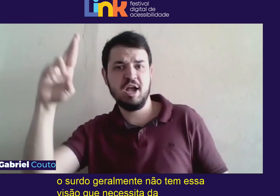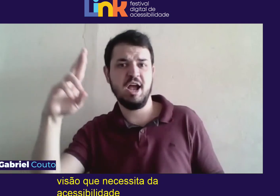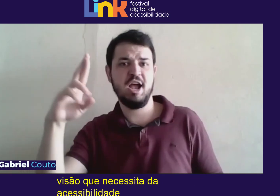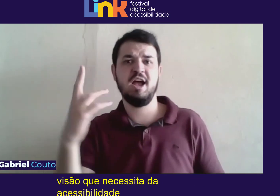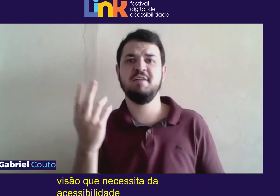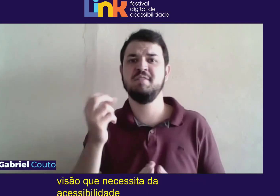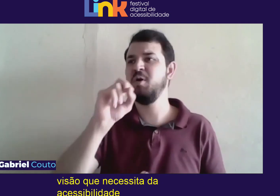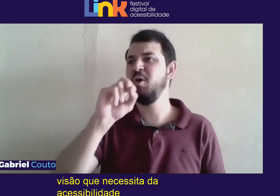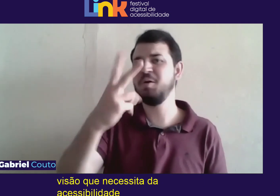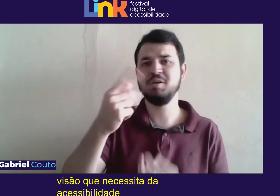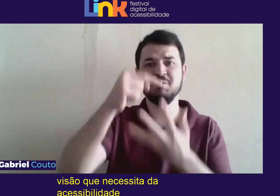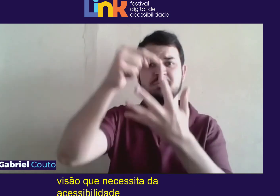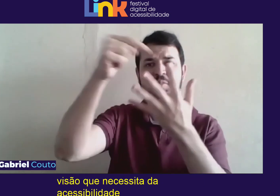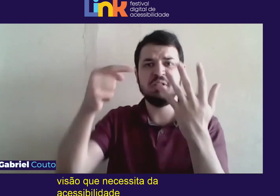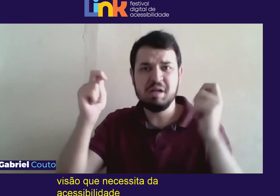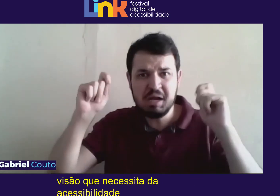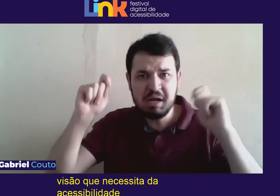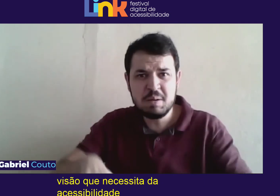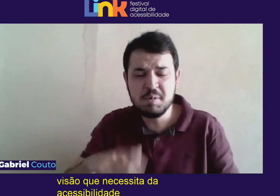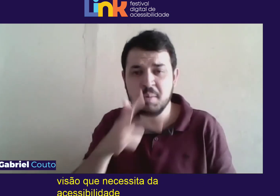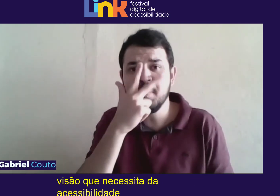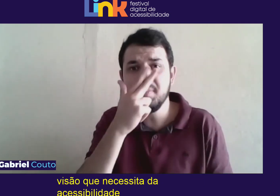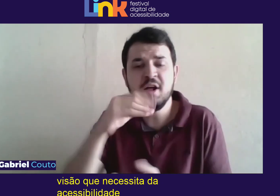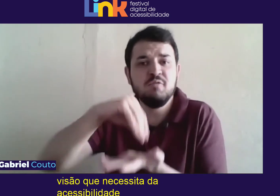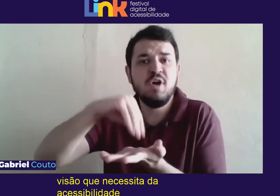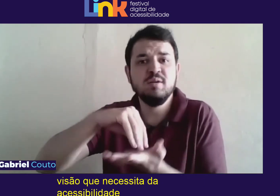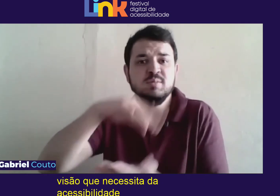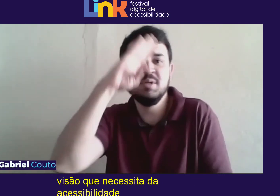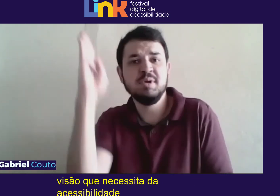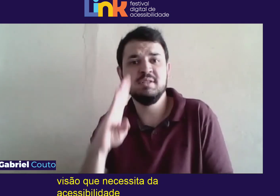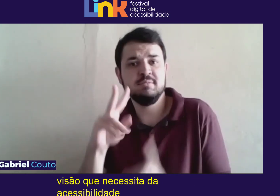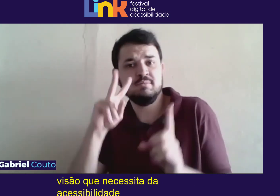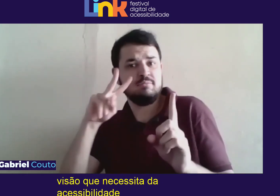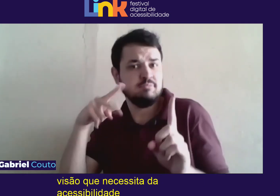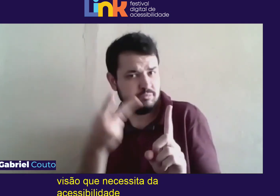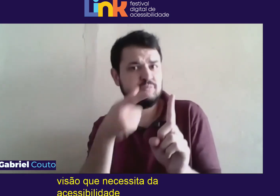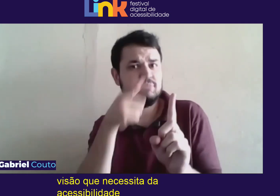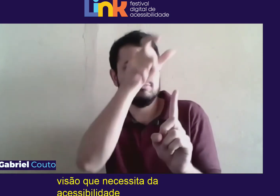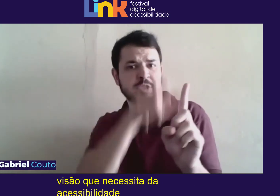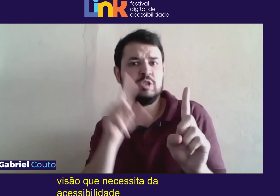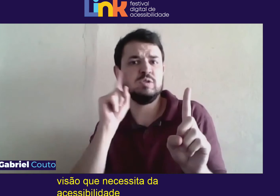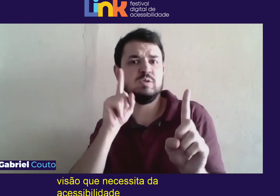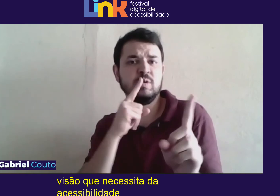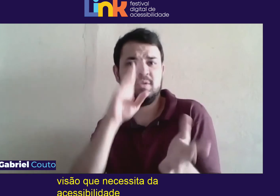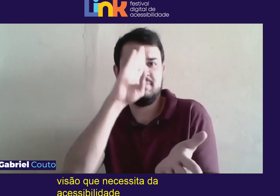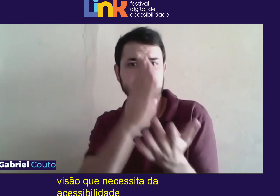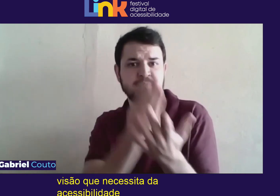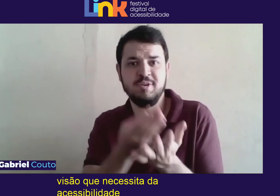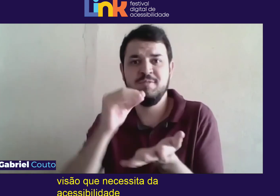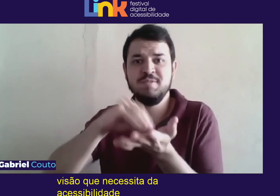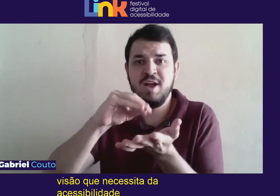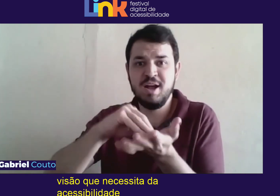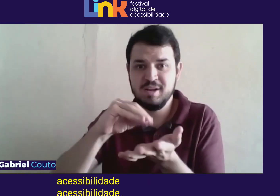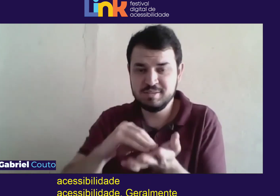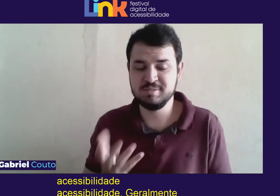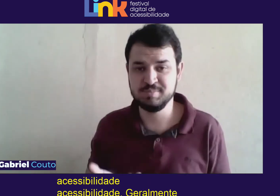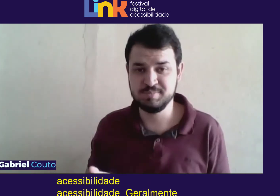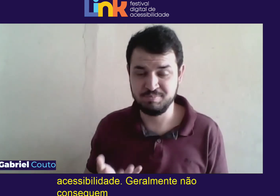E, geralmente, eles não conseguem um cargo de acordo com o curso de sua formação, né?